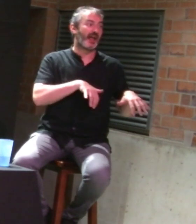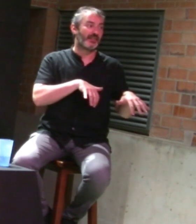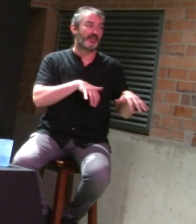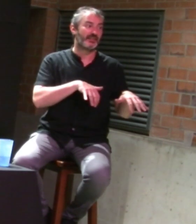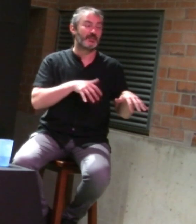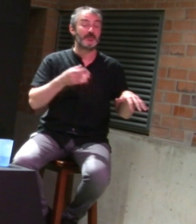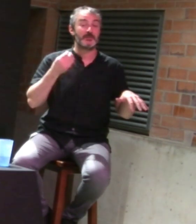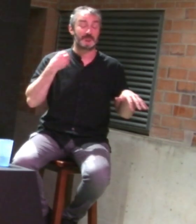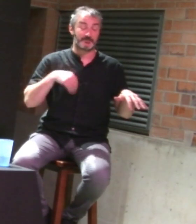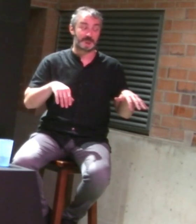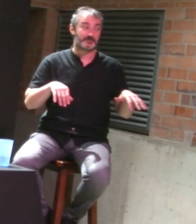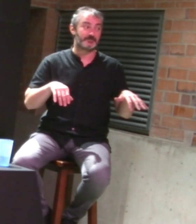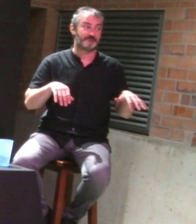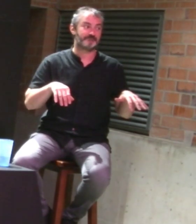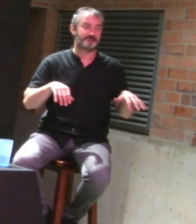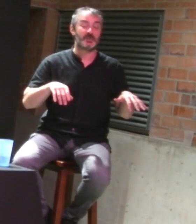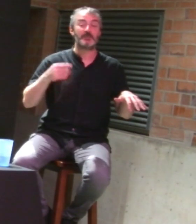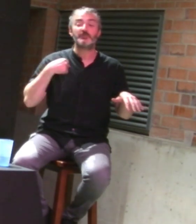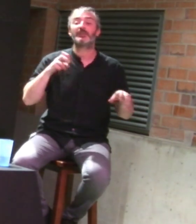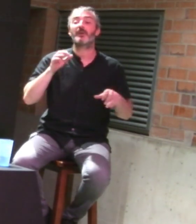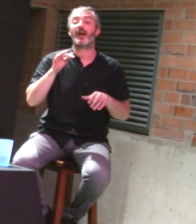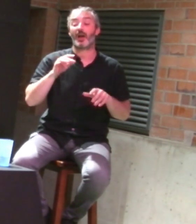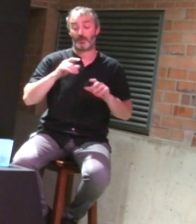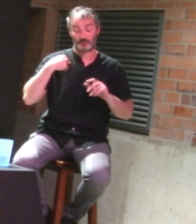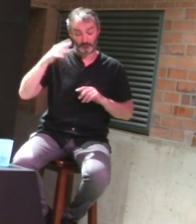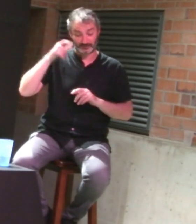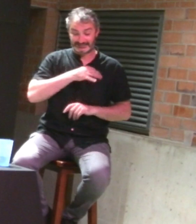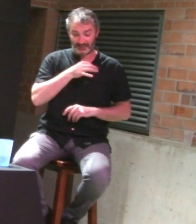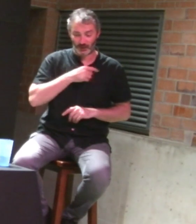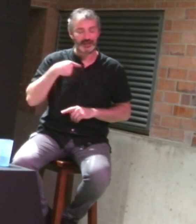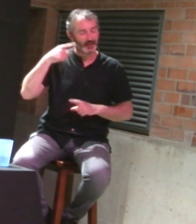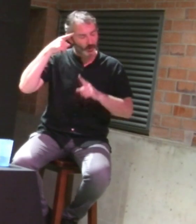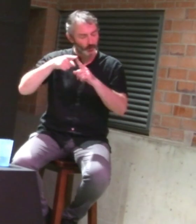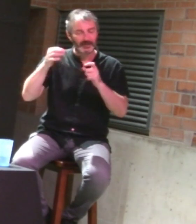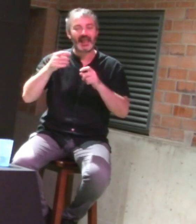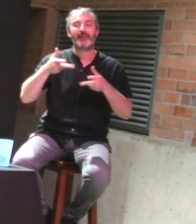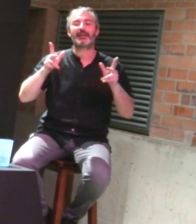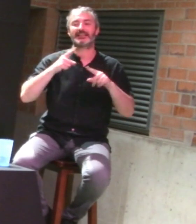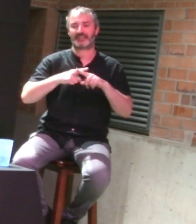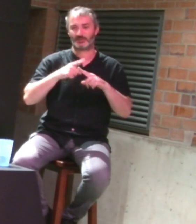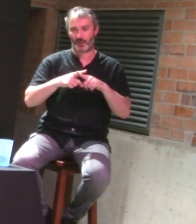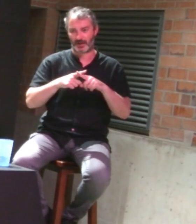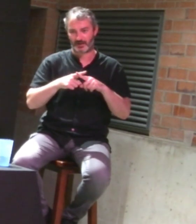publicar clandestinament els primers escrits dels fourieristes i tots aquests defensen la llibertat sexual. Això